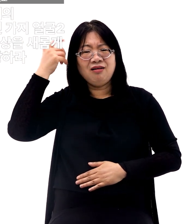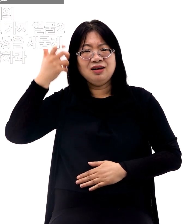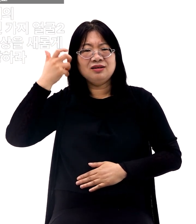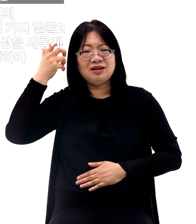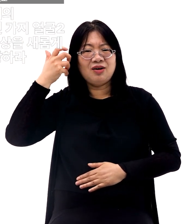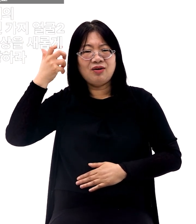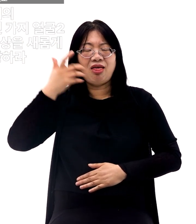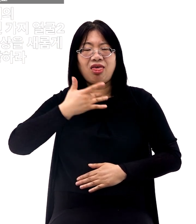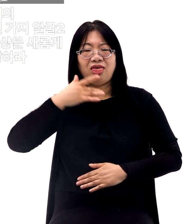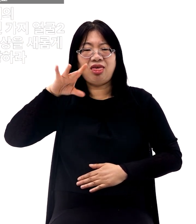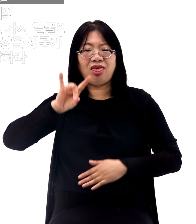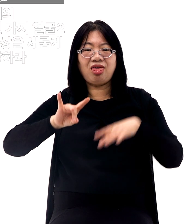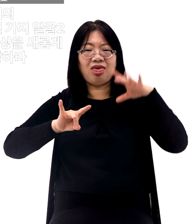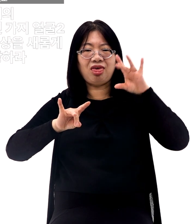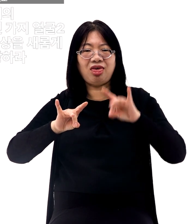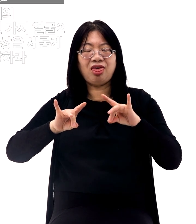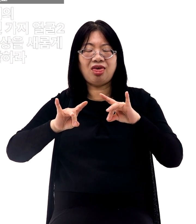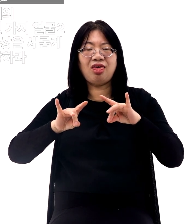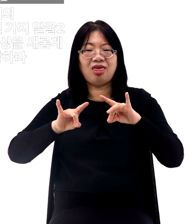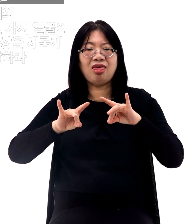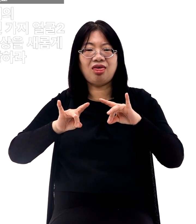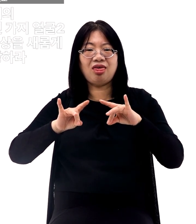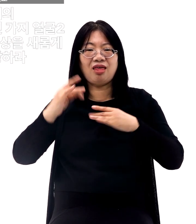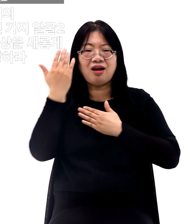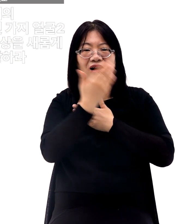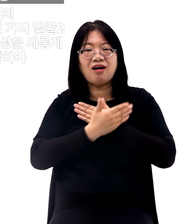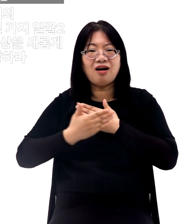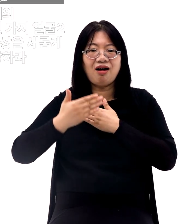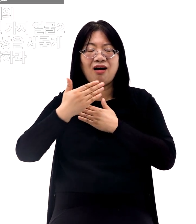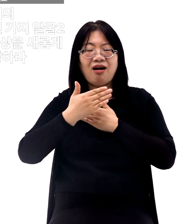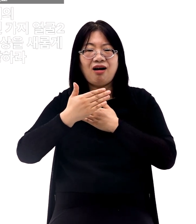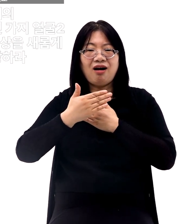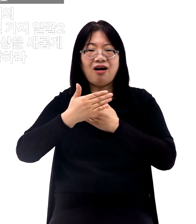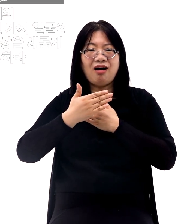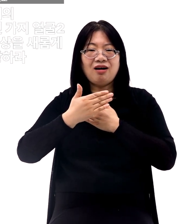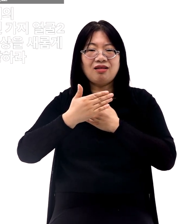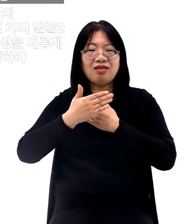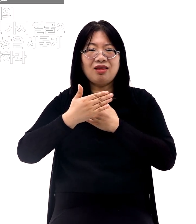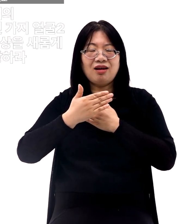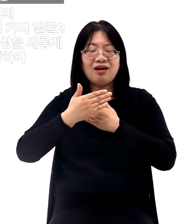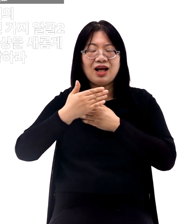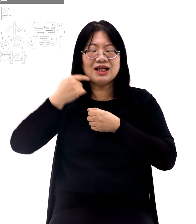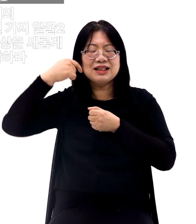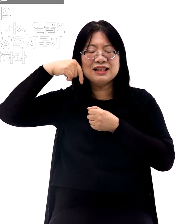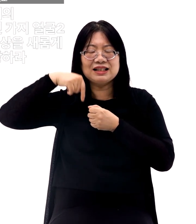영적인 기갈과 허기진 상태에서 푹 쑤시고 들어올 때가 있어요.